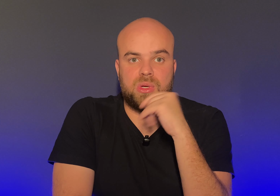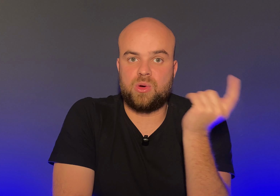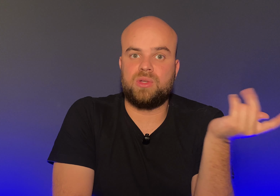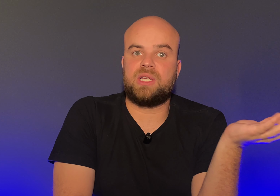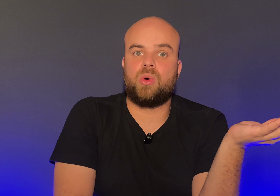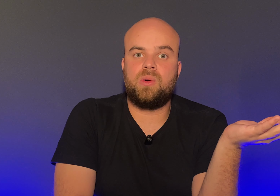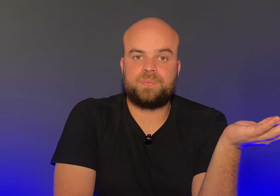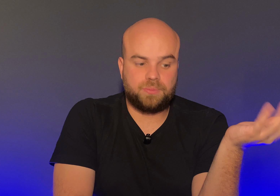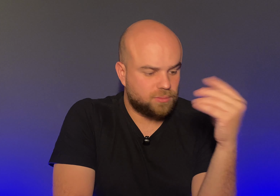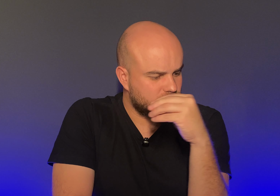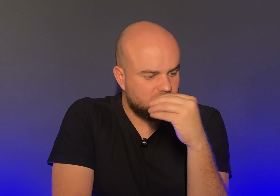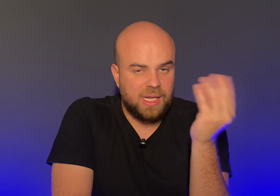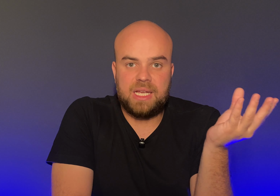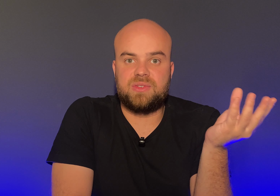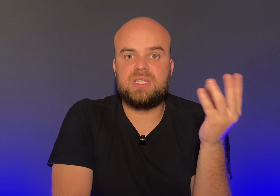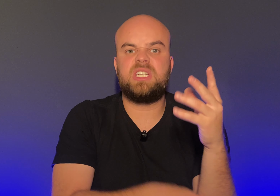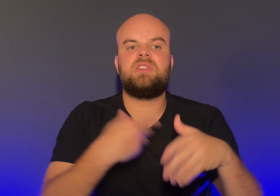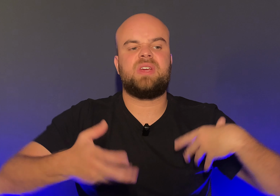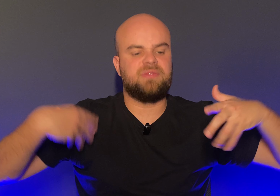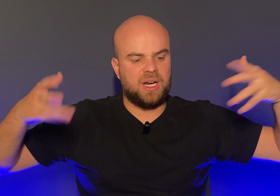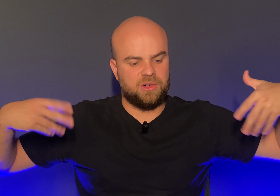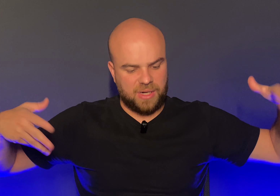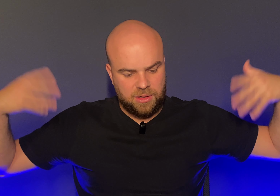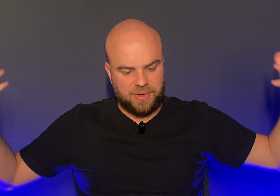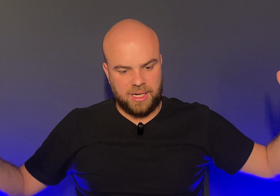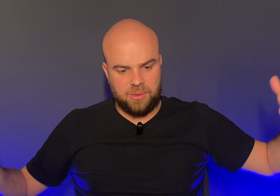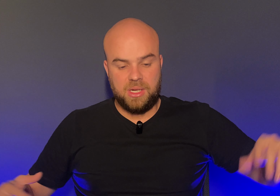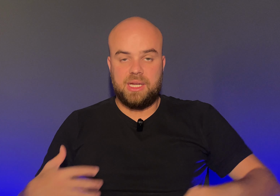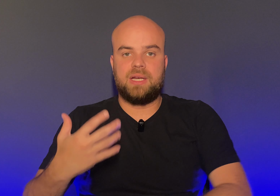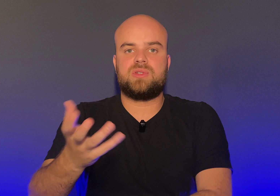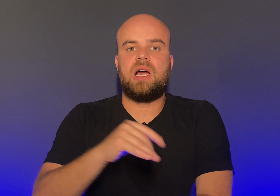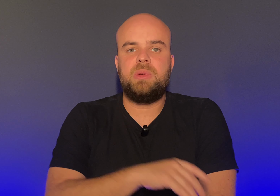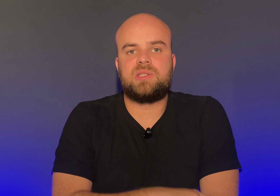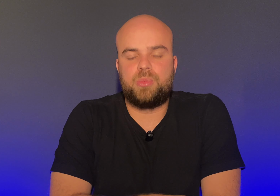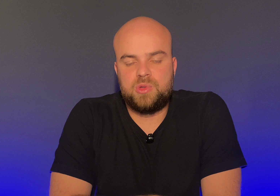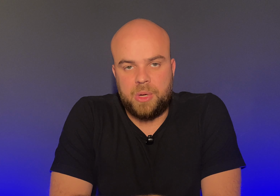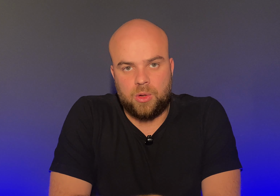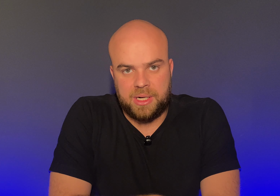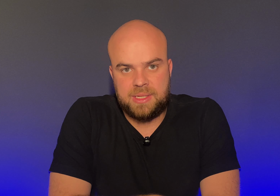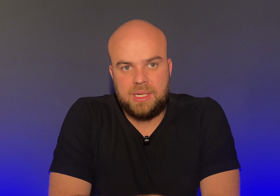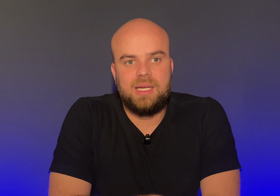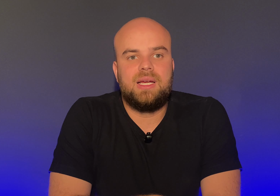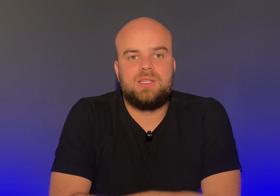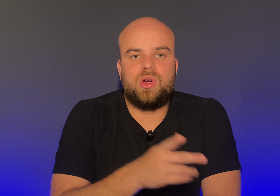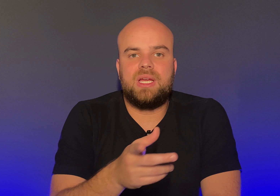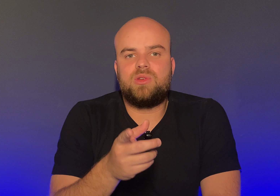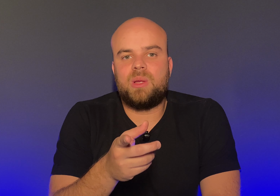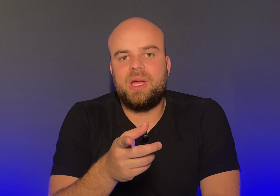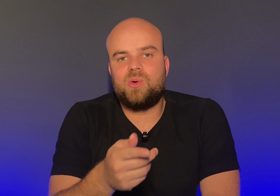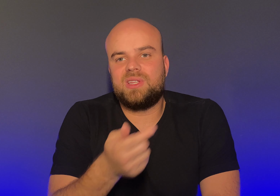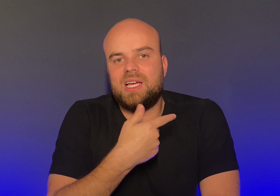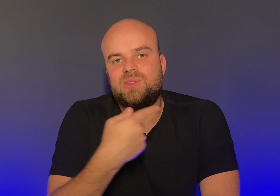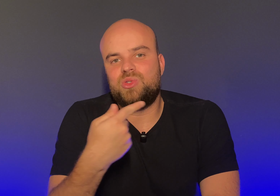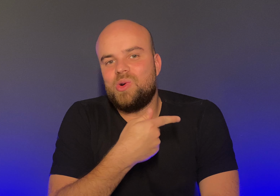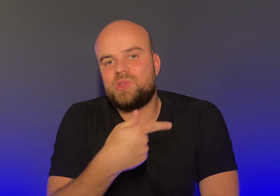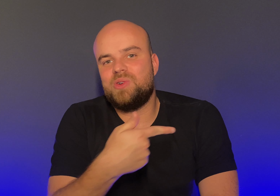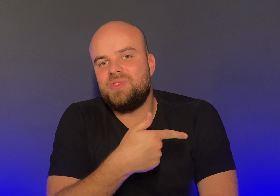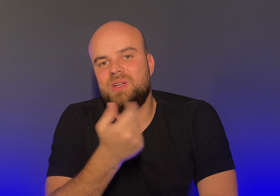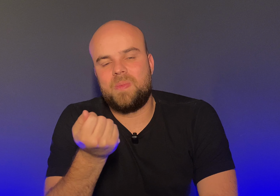situação contratual e às vezes a gente fica falando falando e não sabe esse curso menores só que isso também acontece no jogo do seu filho